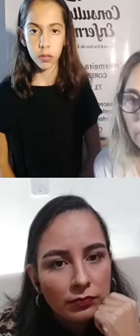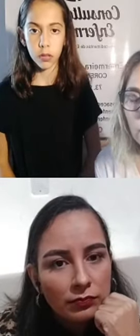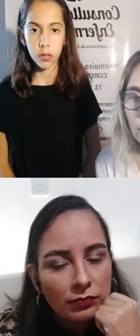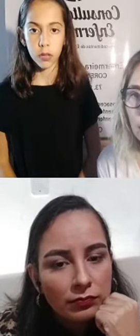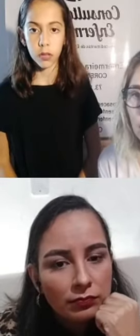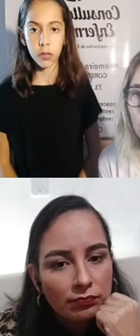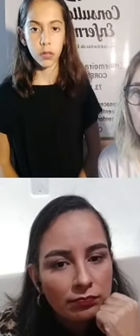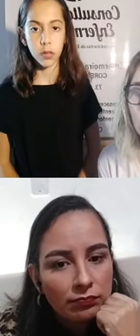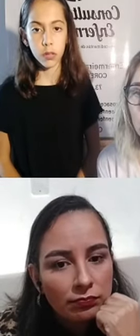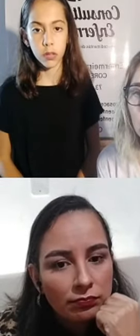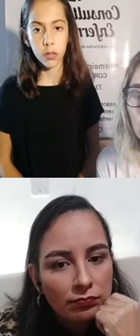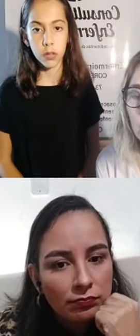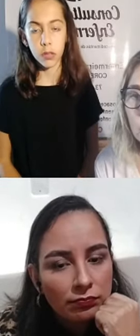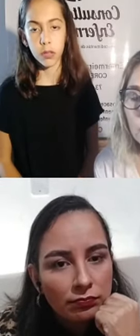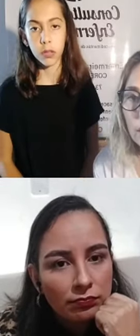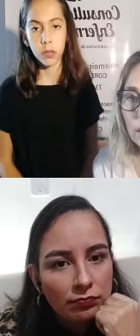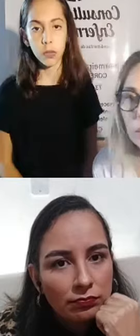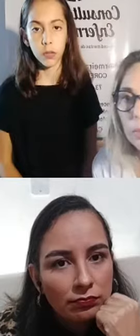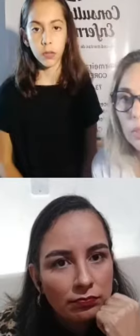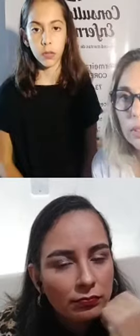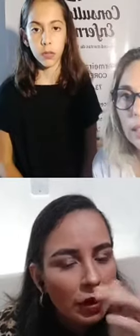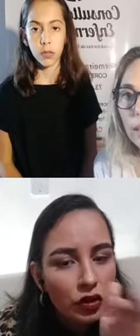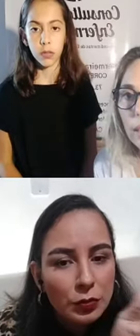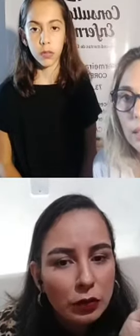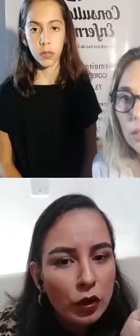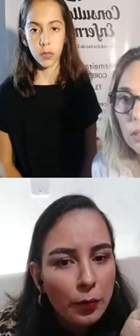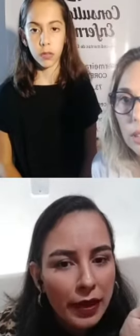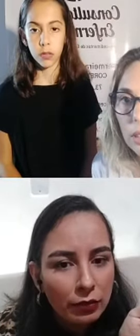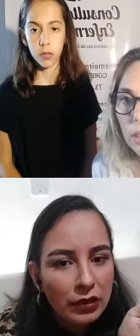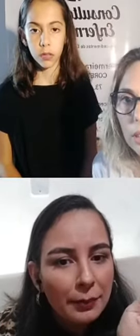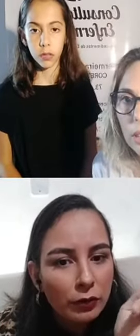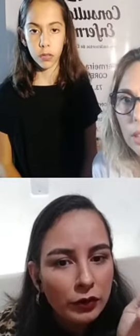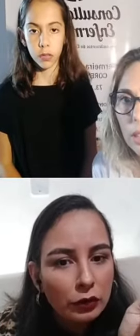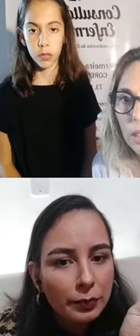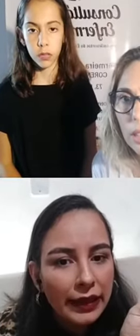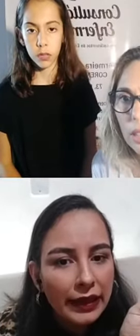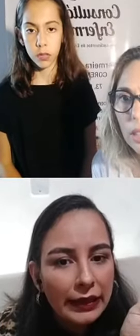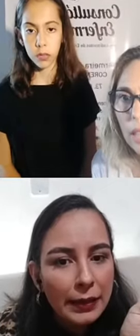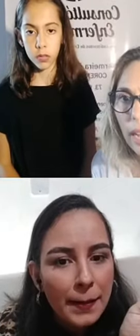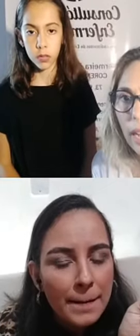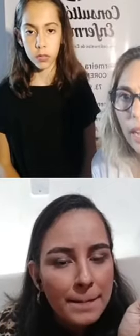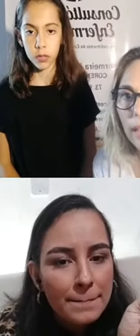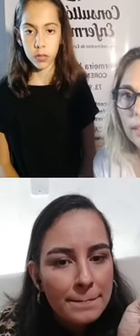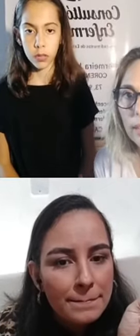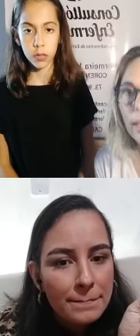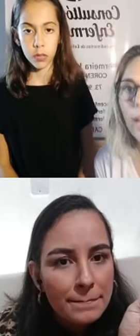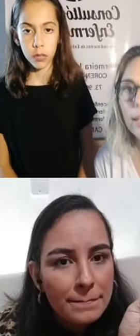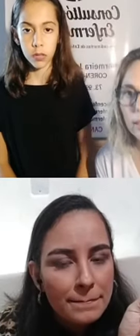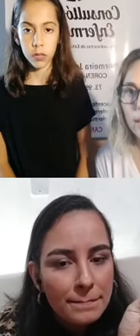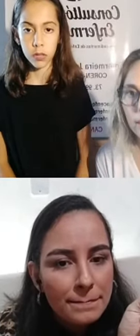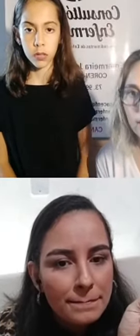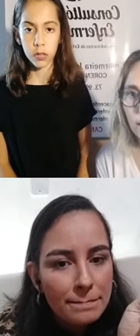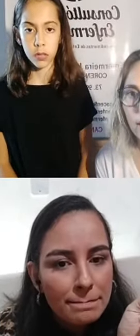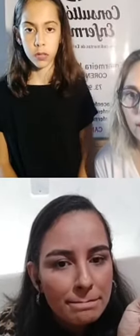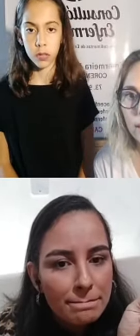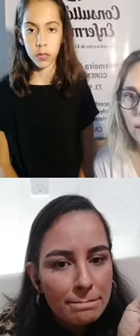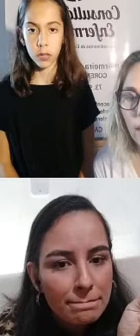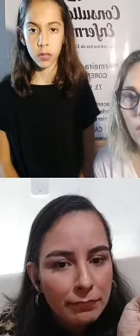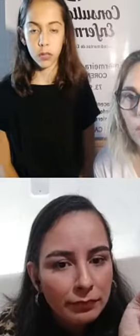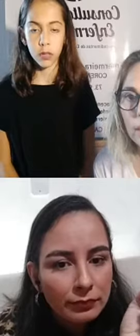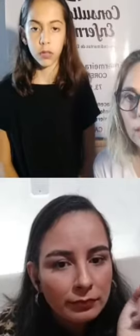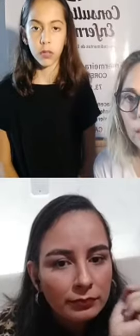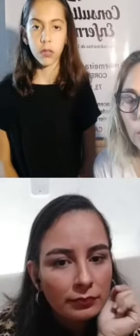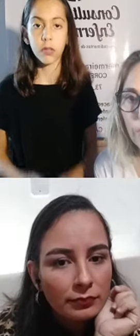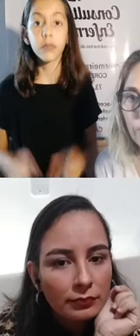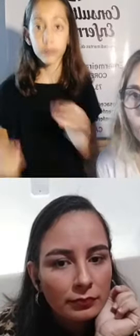uma melhorada. As pessoas... Eu diminuí o meu, tá me ouvindo bem aí? Ah, sim, sim.